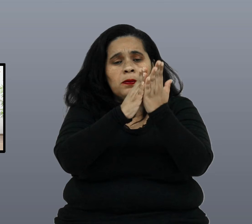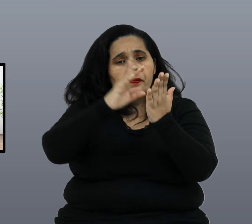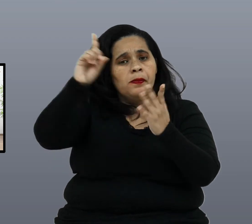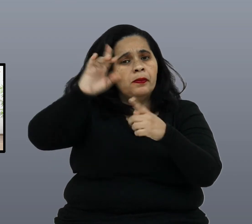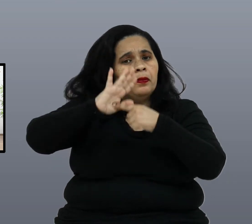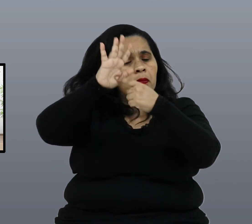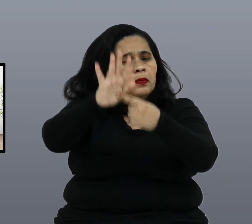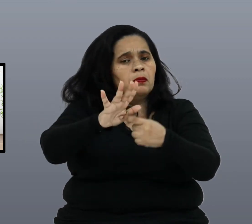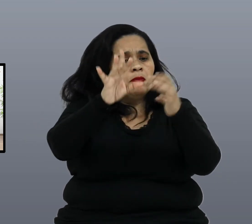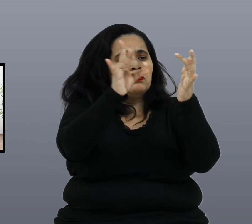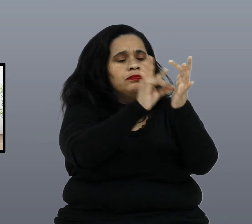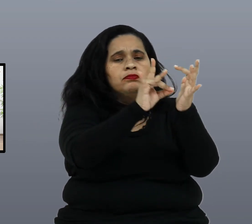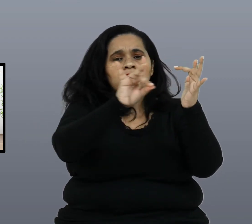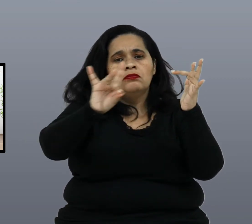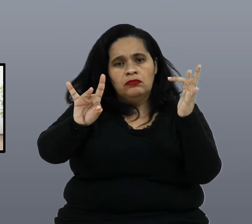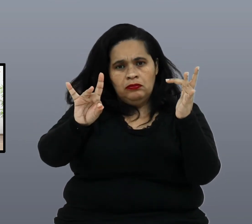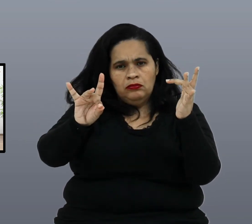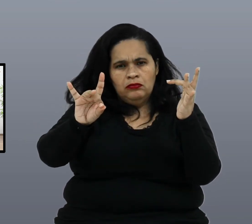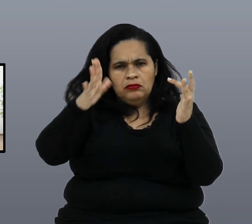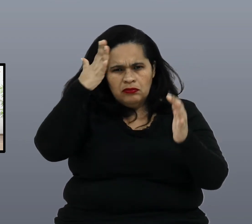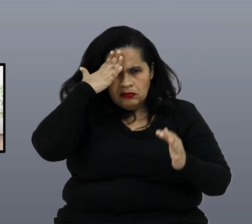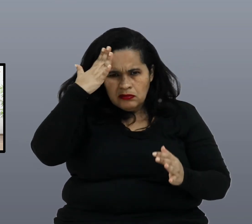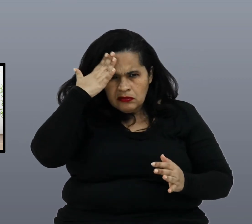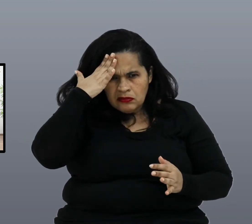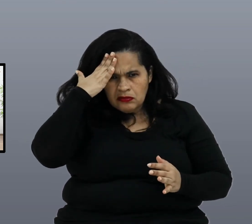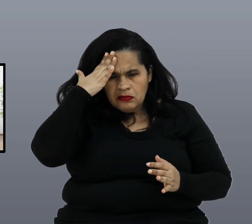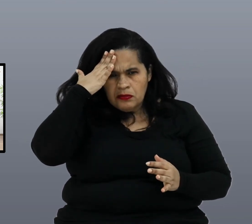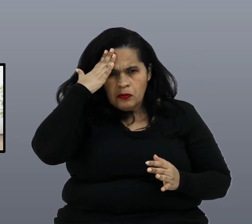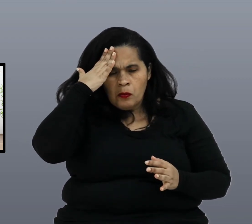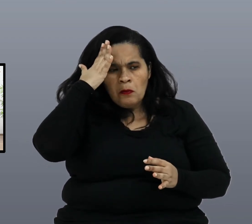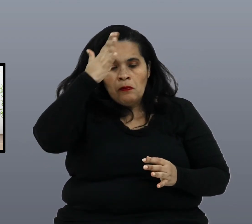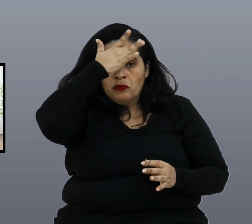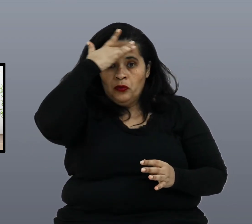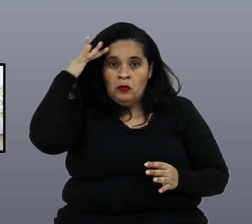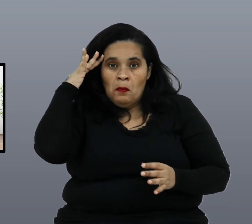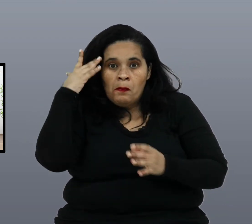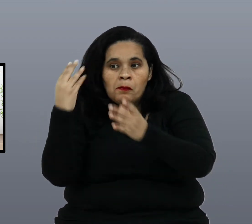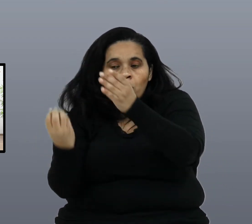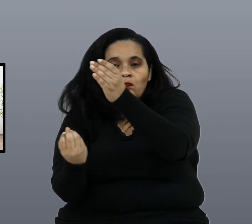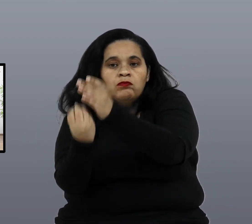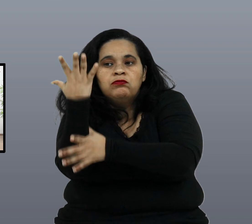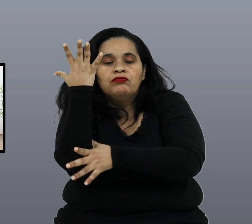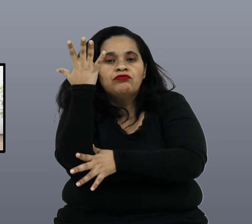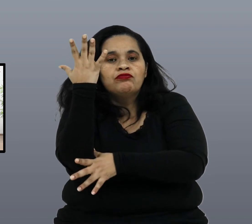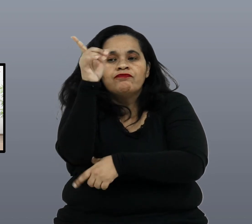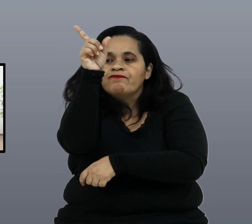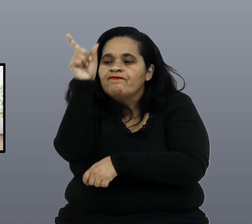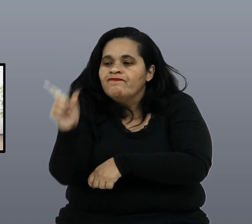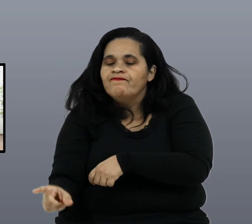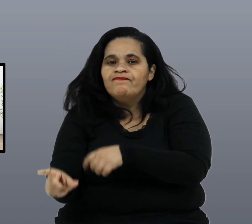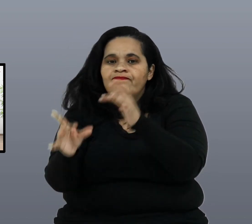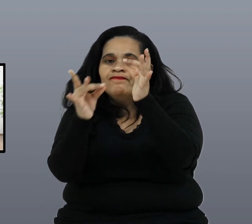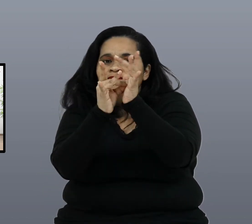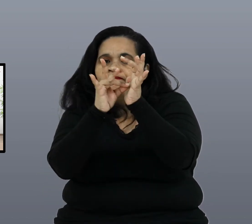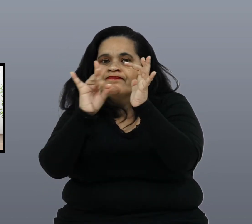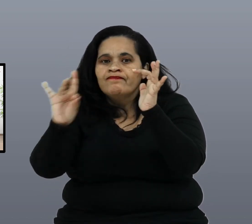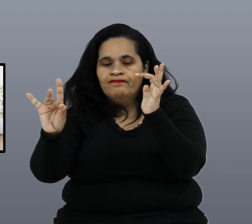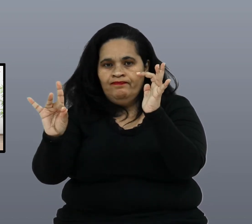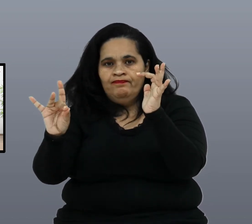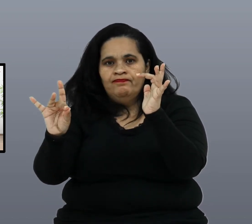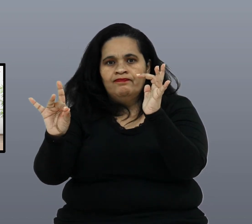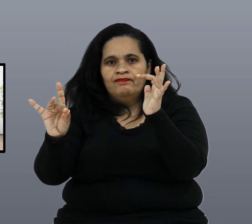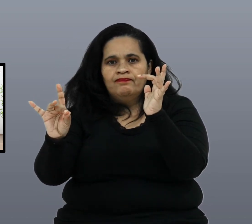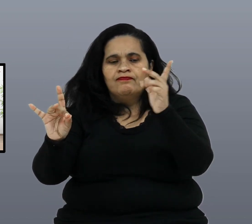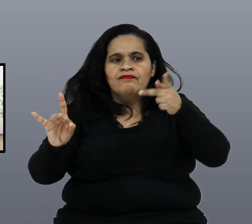o anticristo. Está falando desse ser aqui. Essa pequena ponta é esse ser que vai surgir no final dos tempos. Esse ser que é